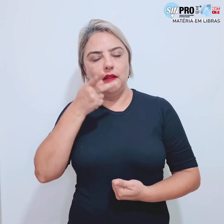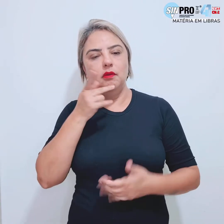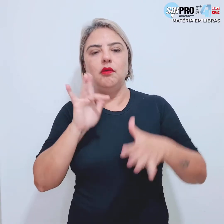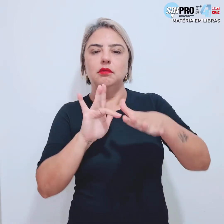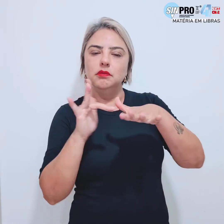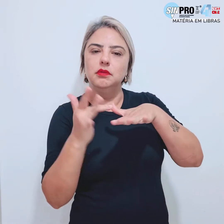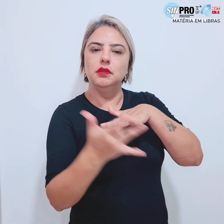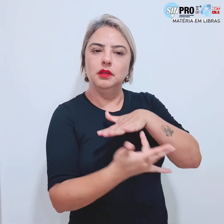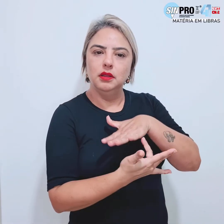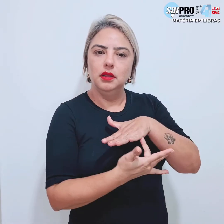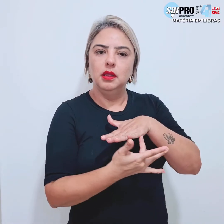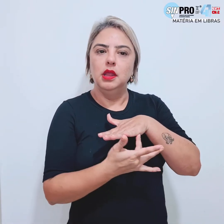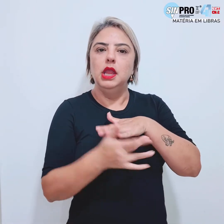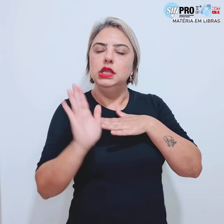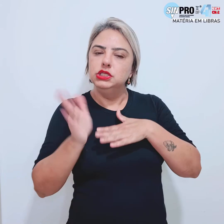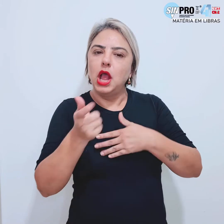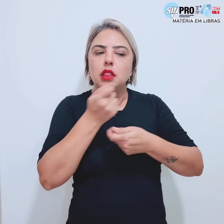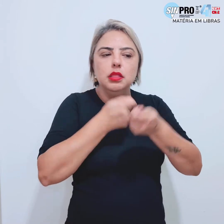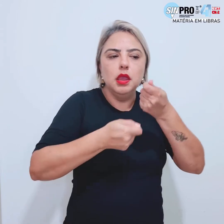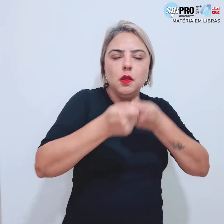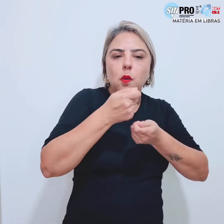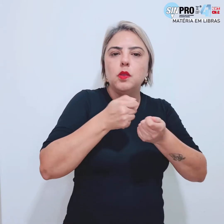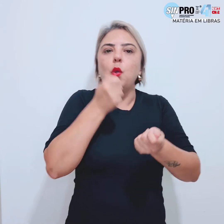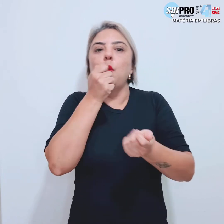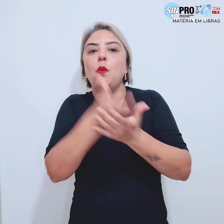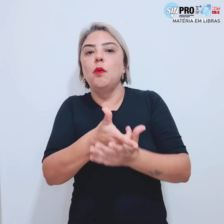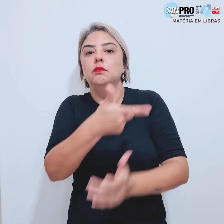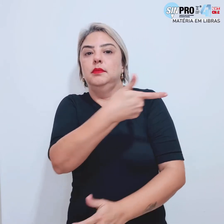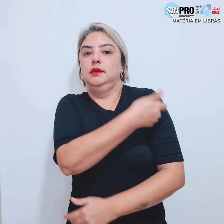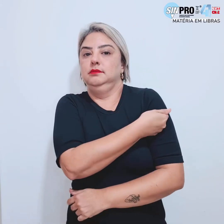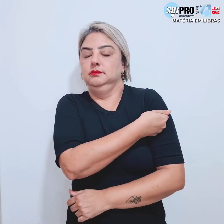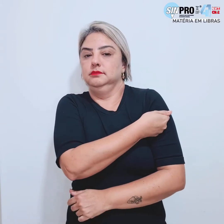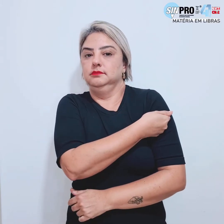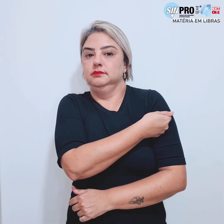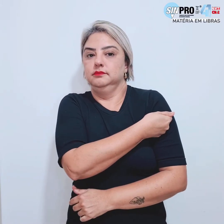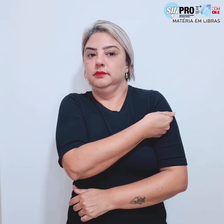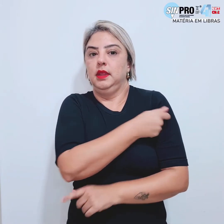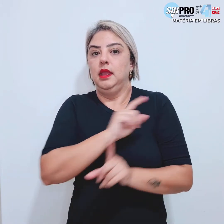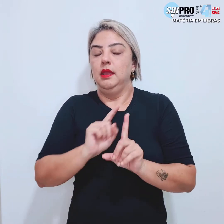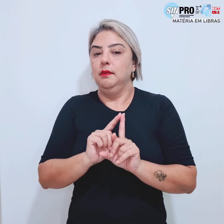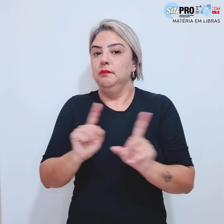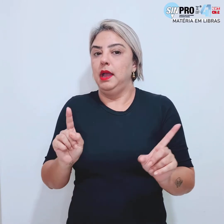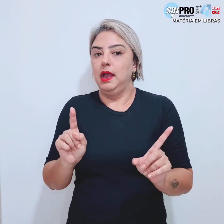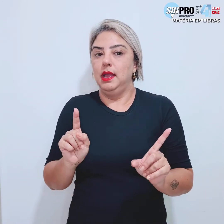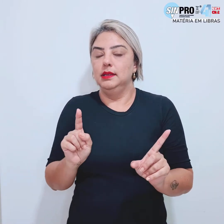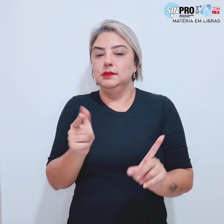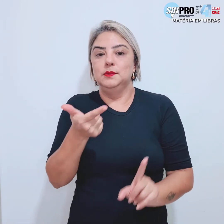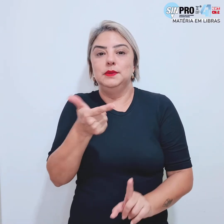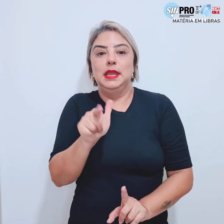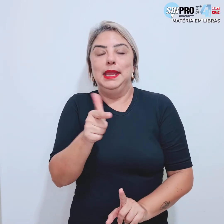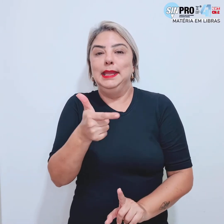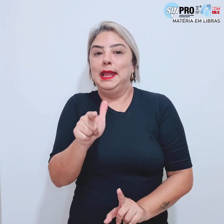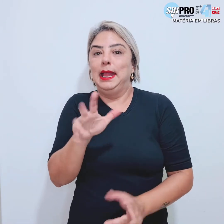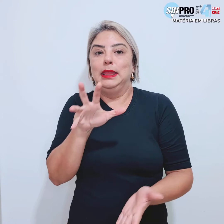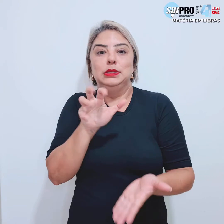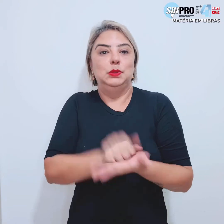redes sociais, estar negociando a compra de vacinas. Embora não se vê nada de